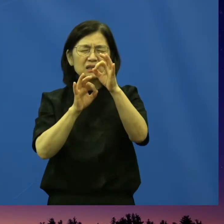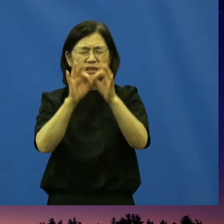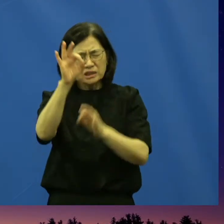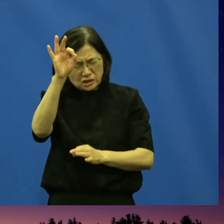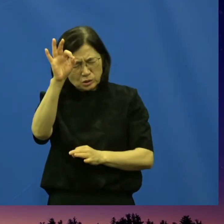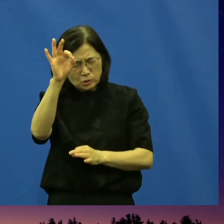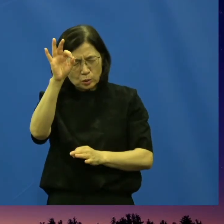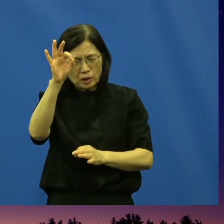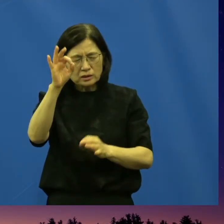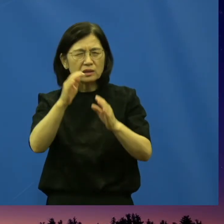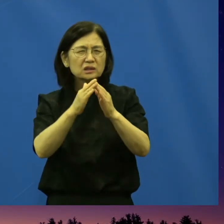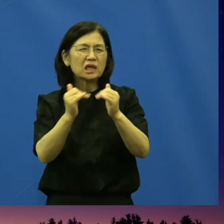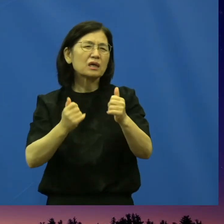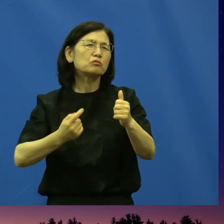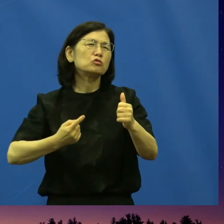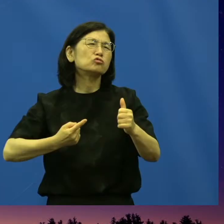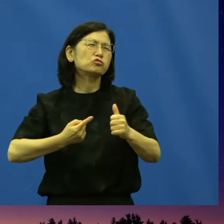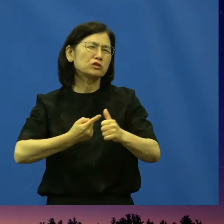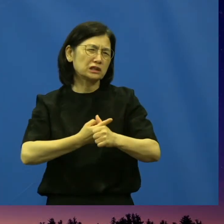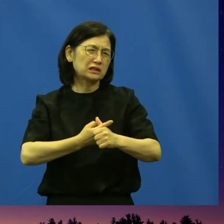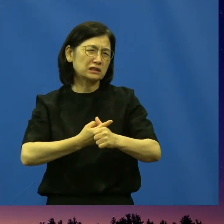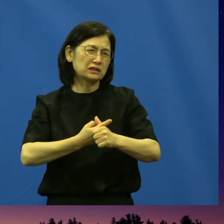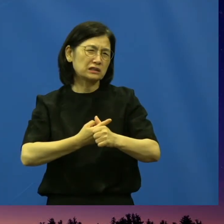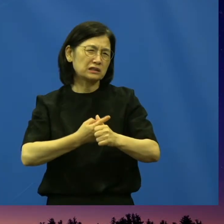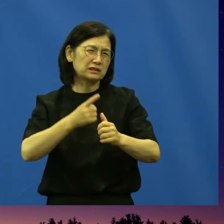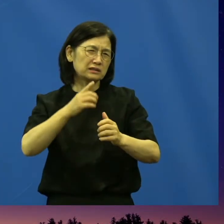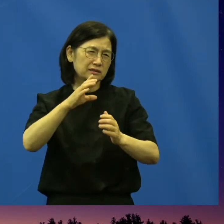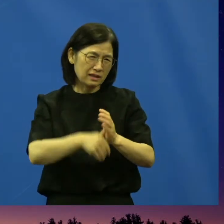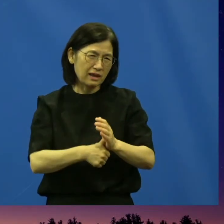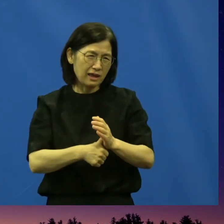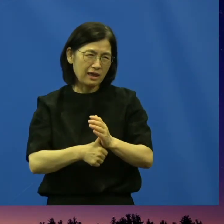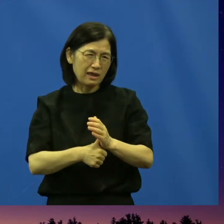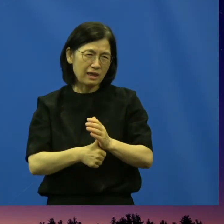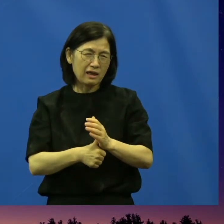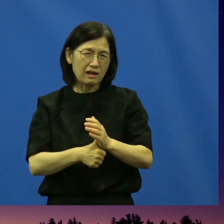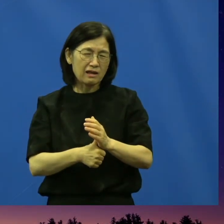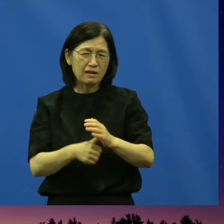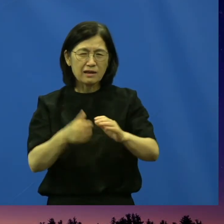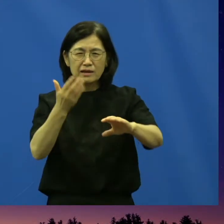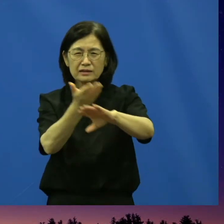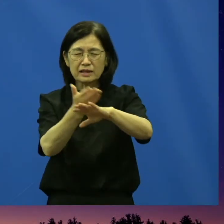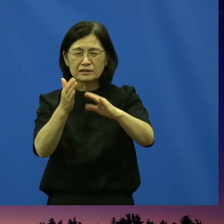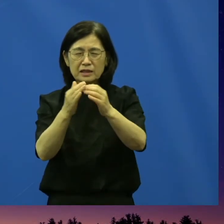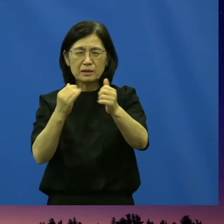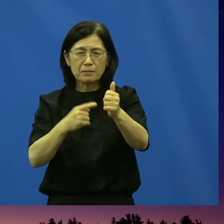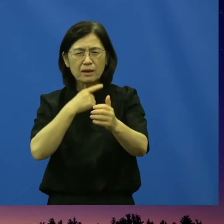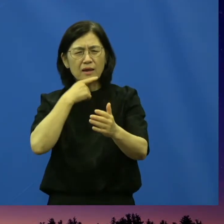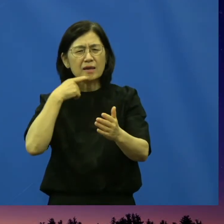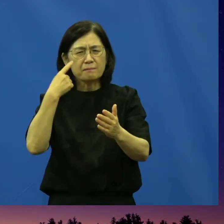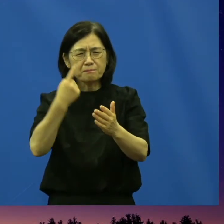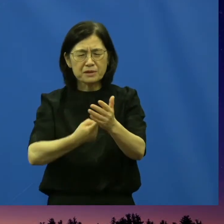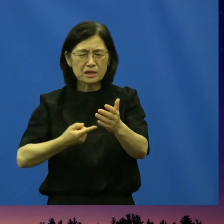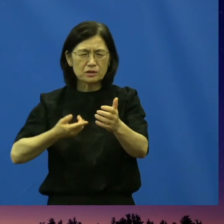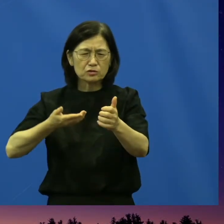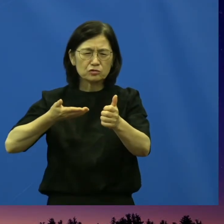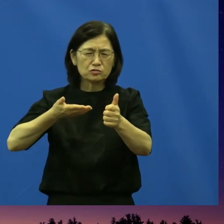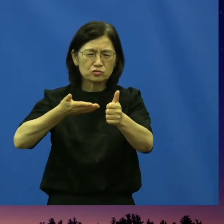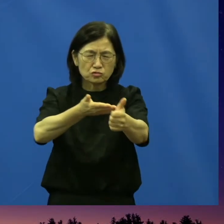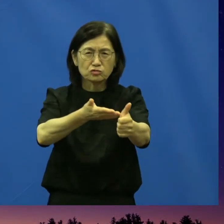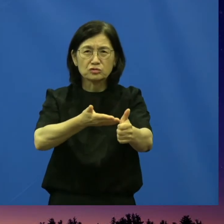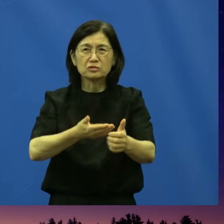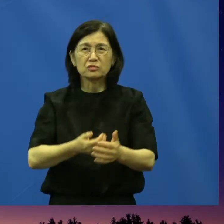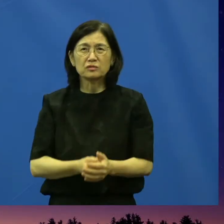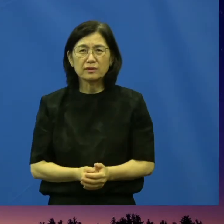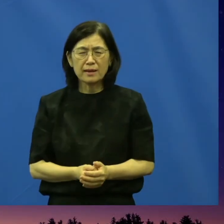해서 사람을 죽일 때, 다른 사람에게 내가 부지 중에 피해를 입히게 될 때, 내가 악의를 갖지 않았어요. 악의를